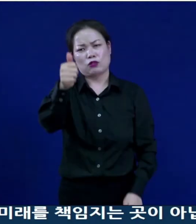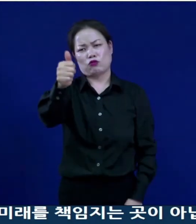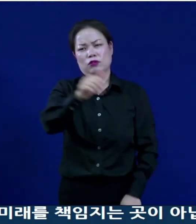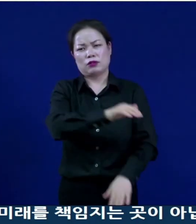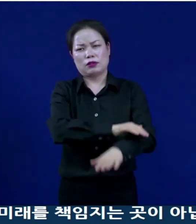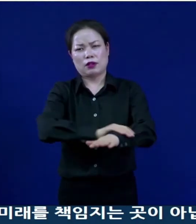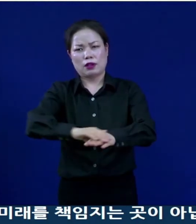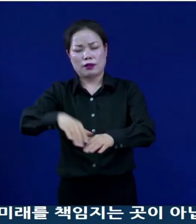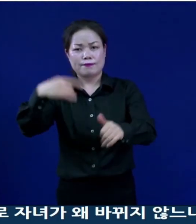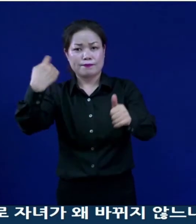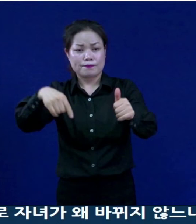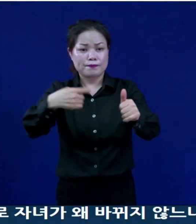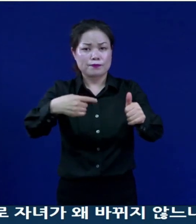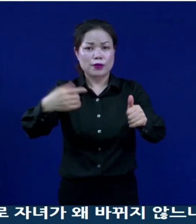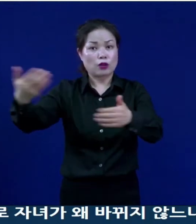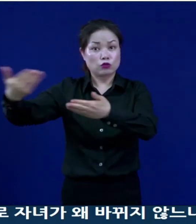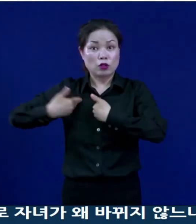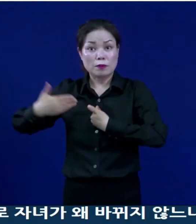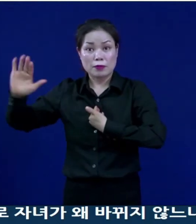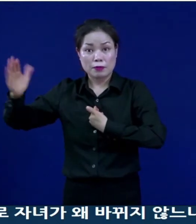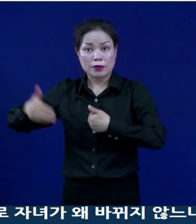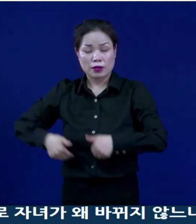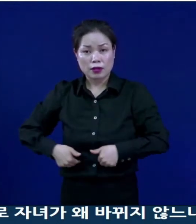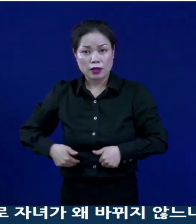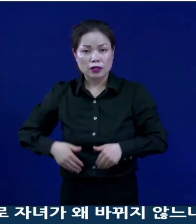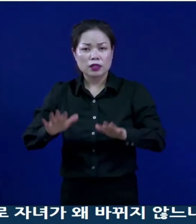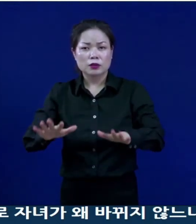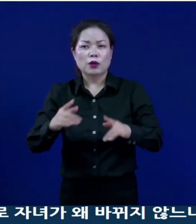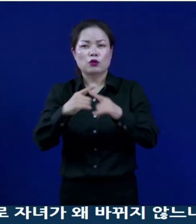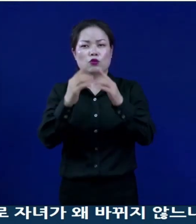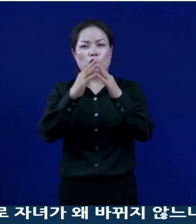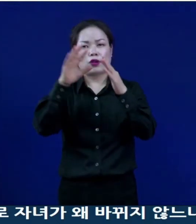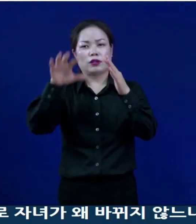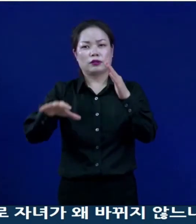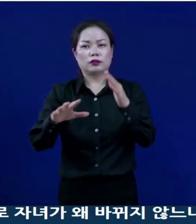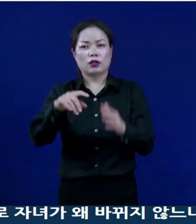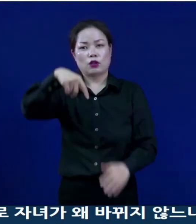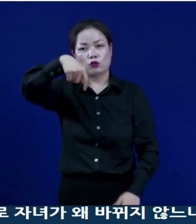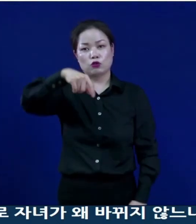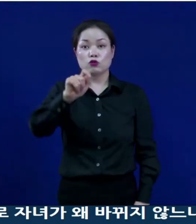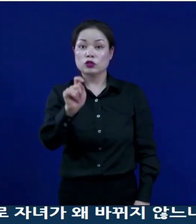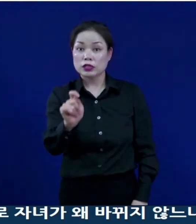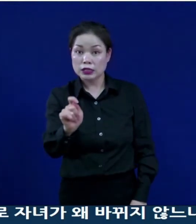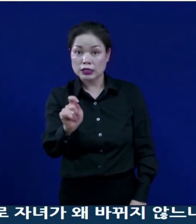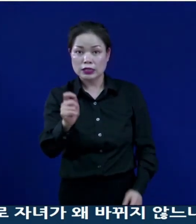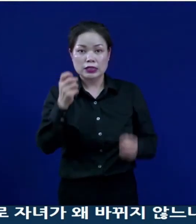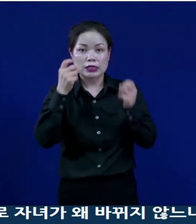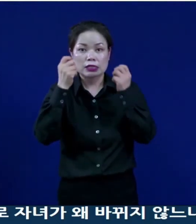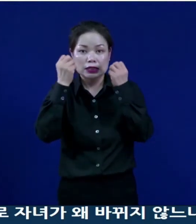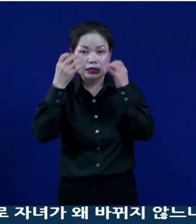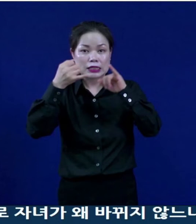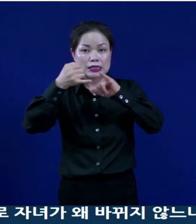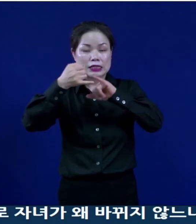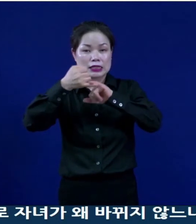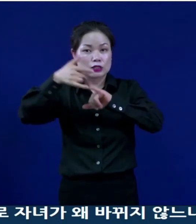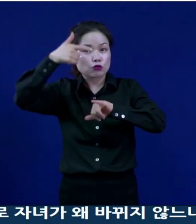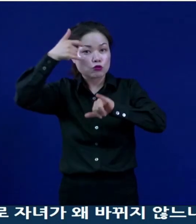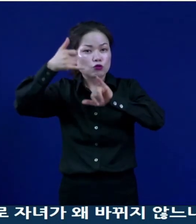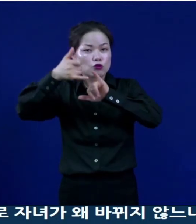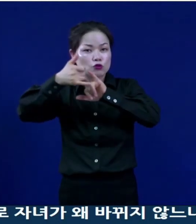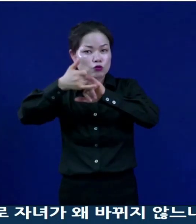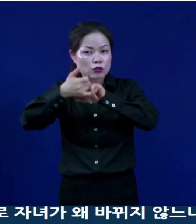잘 훈련을 받아야 합니다. 이번에 교회에서 큐티 학교 또 신구약 성경 파노라마가